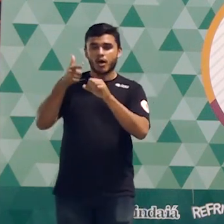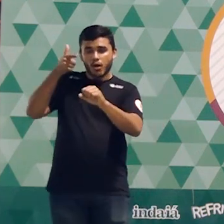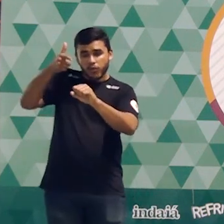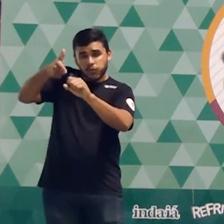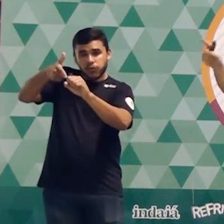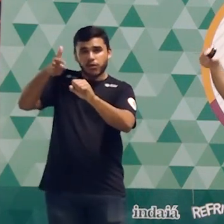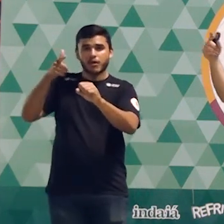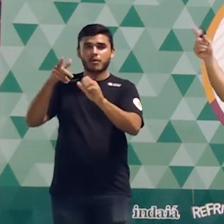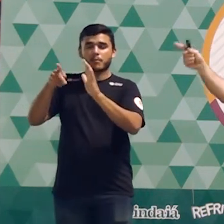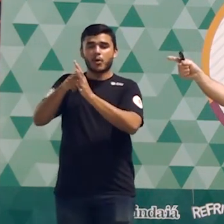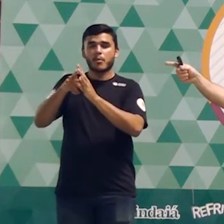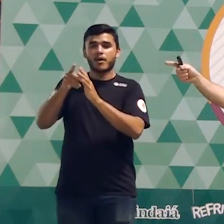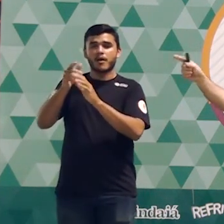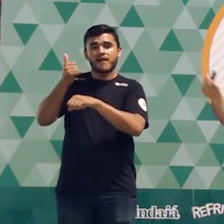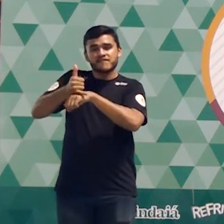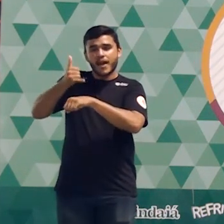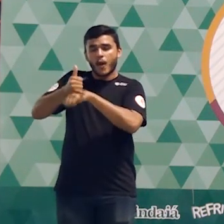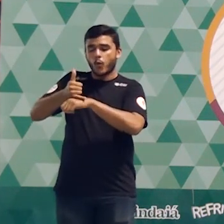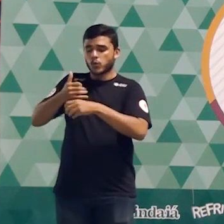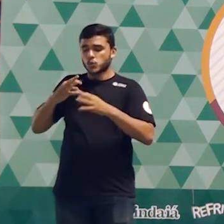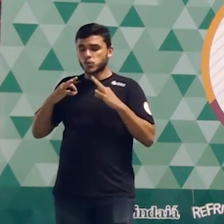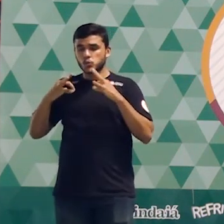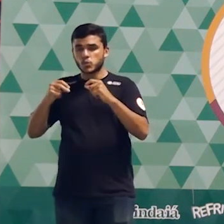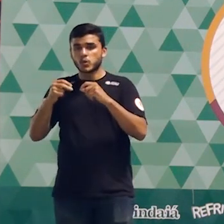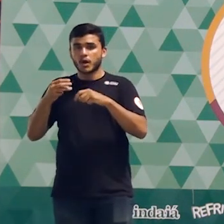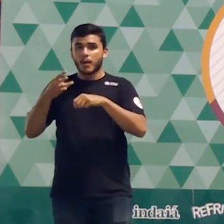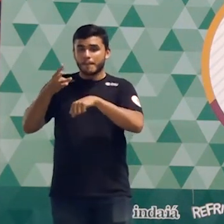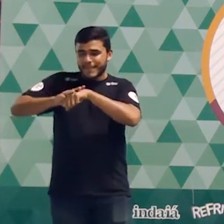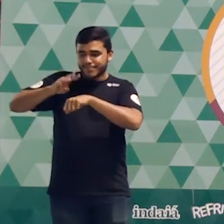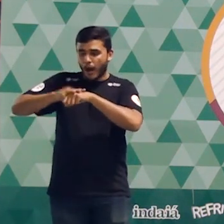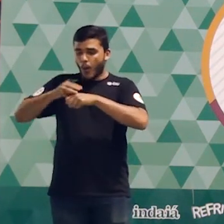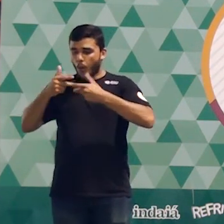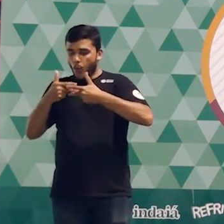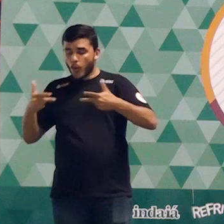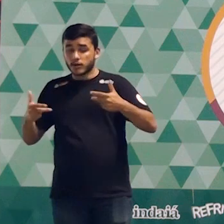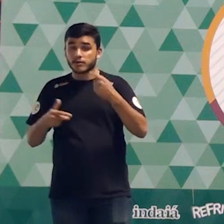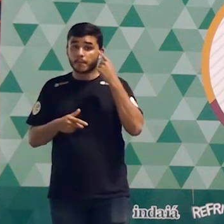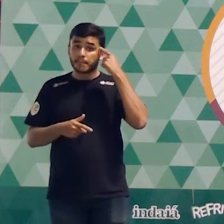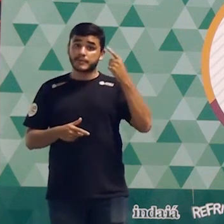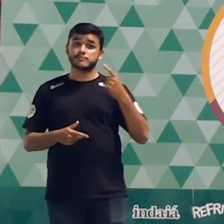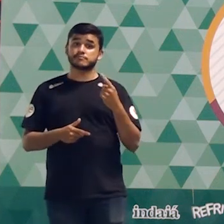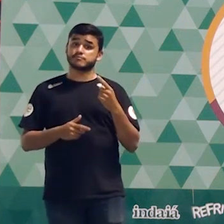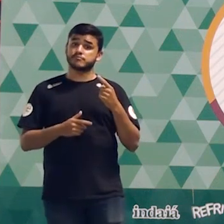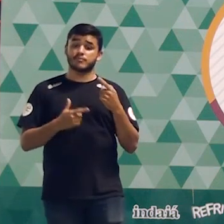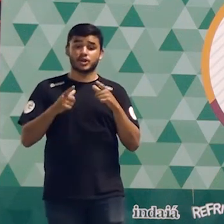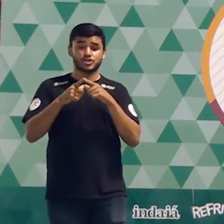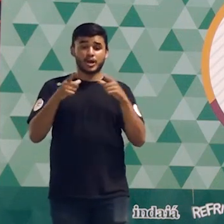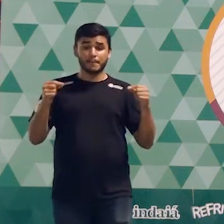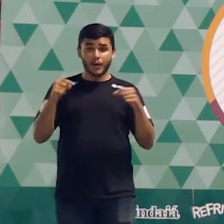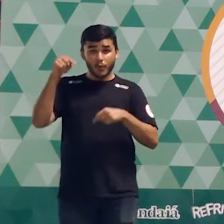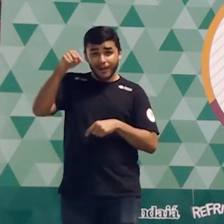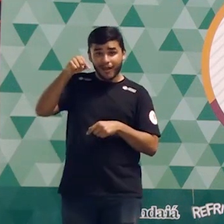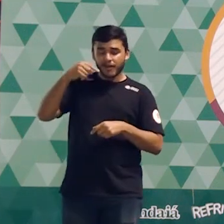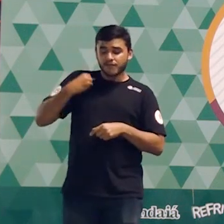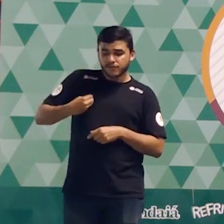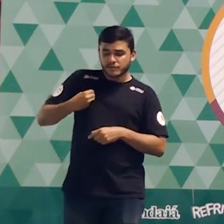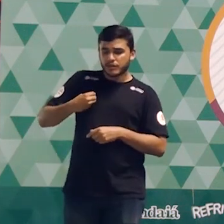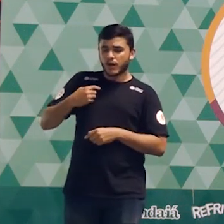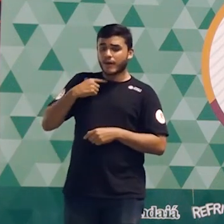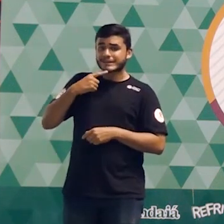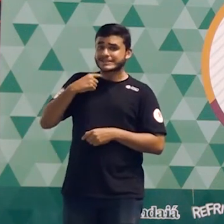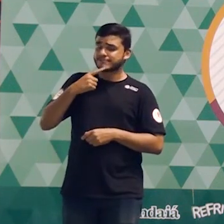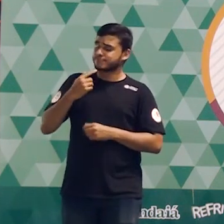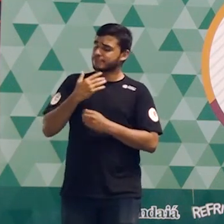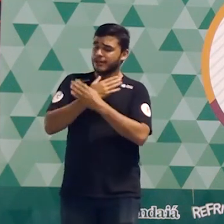Japão, vai para um país onde ainda seja necessário, ou lá, como soldador de automóveis, ele não arruma mais emprego. Isso é um desemprego